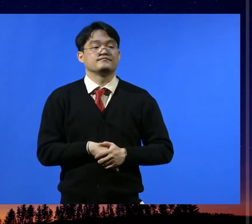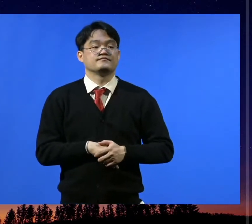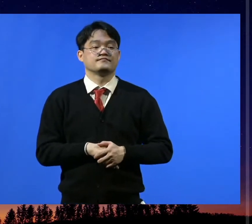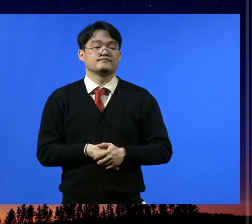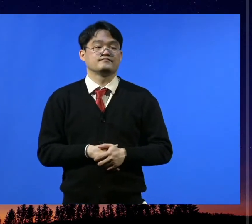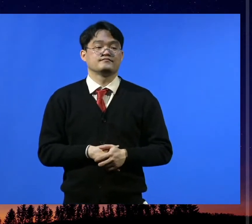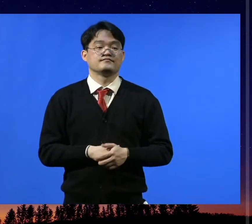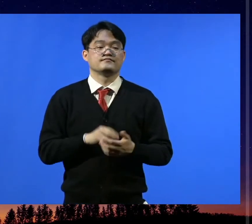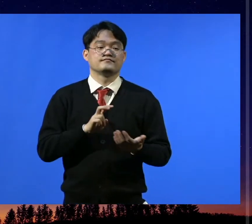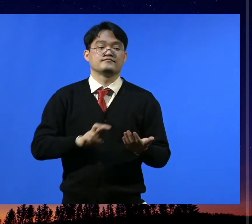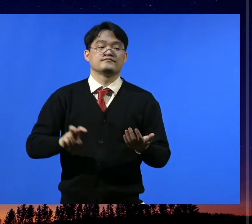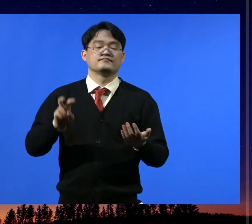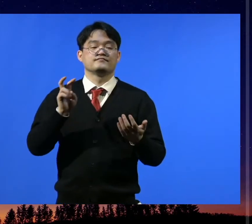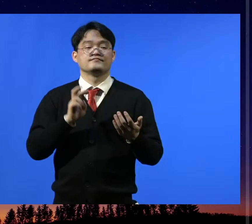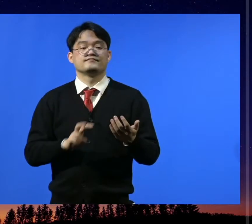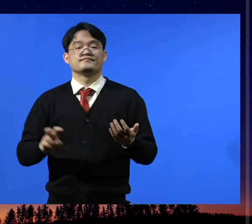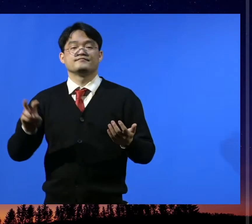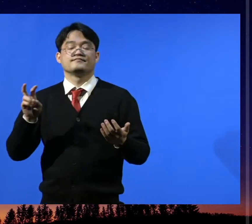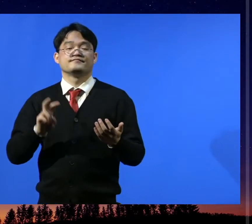승리하리라.